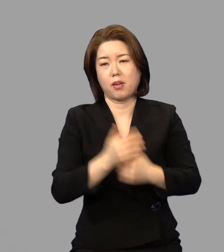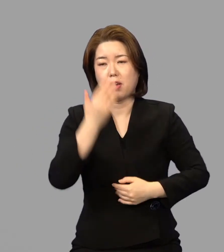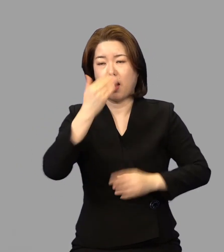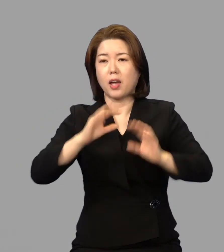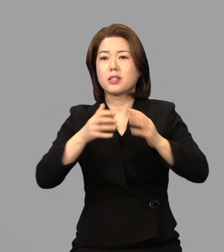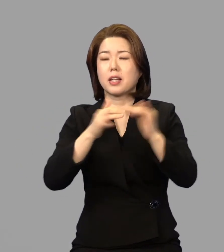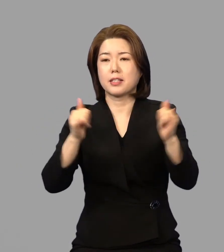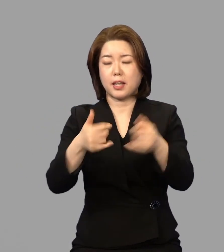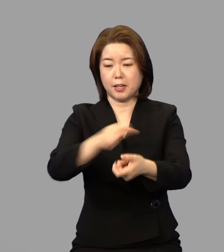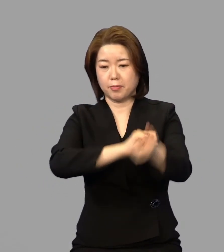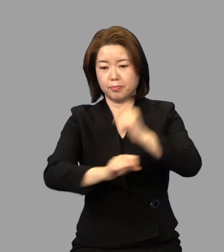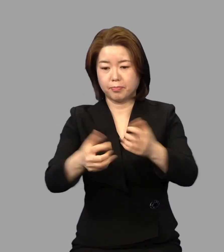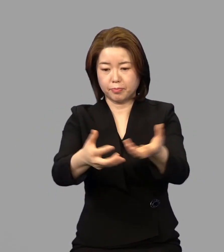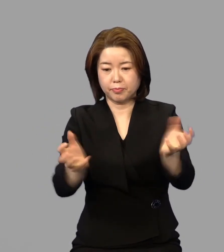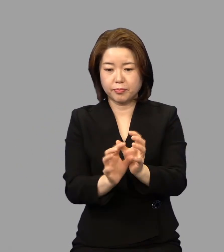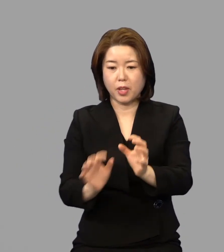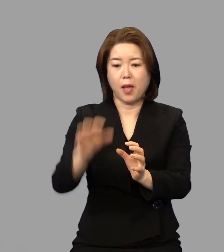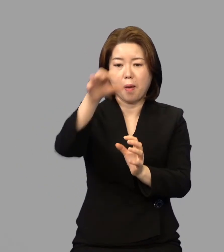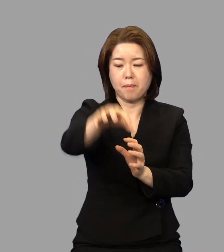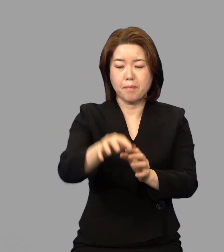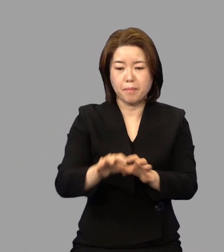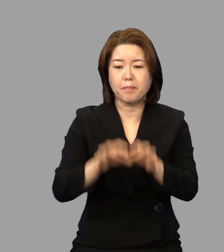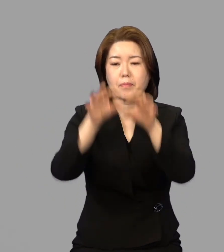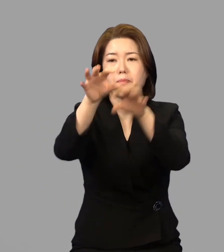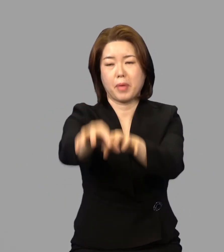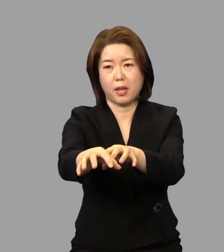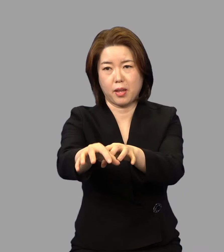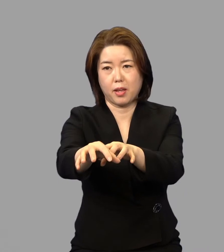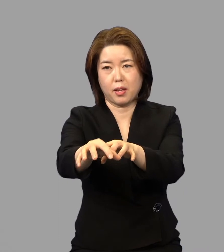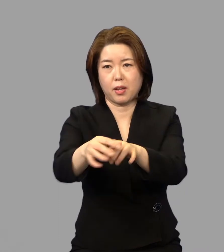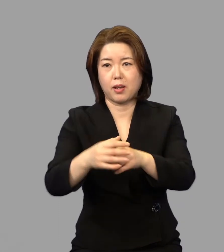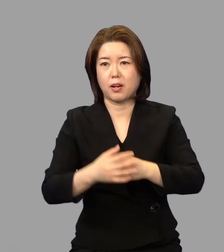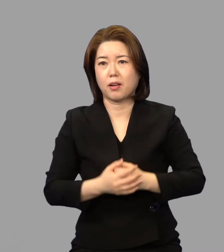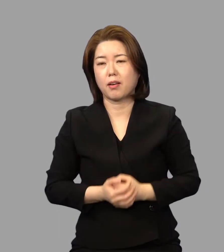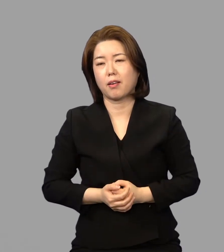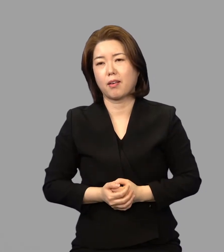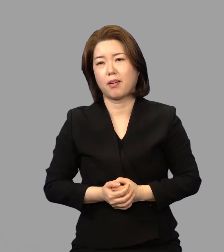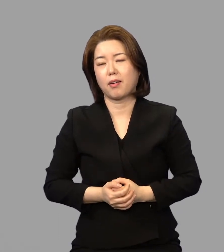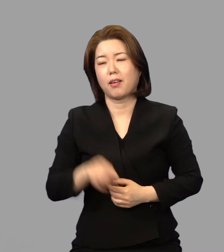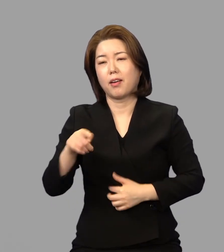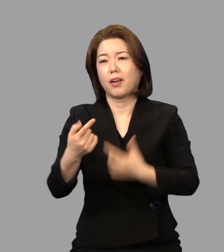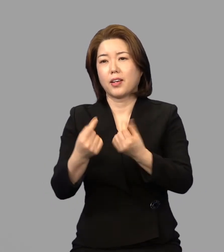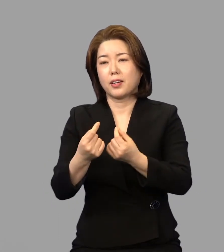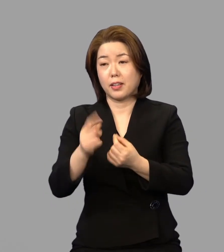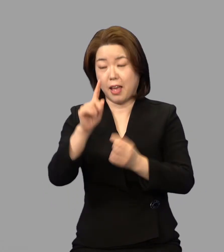백성들 앞장서서 요단강을 건너요. 결국 그렇게 하나 된